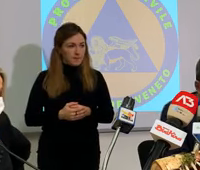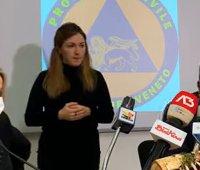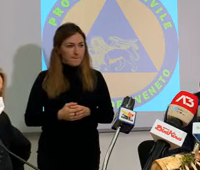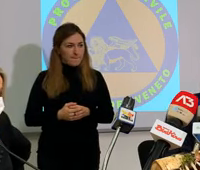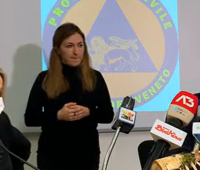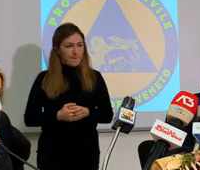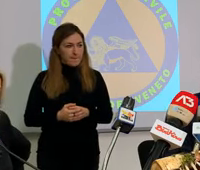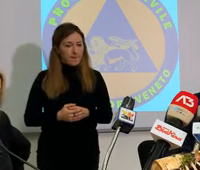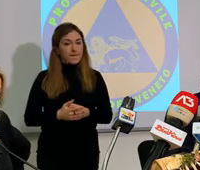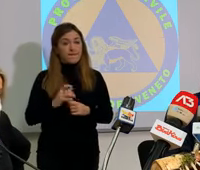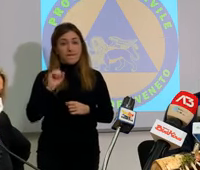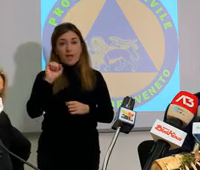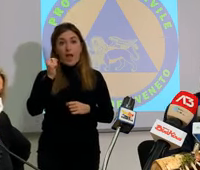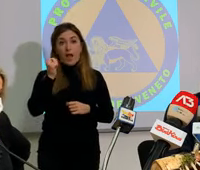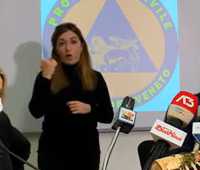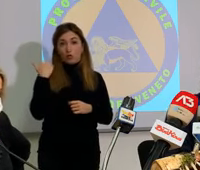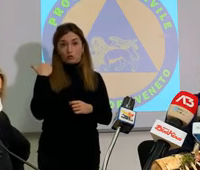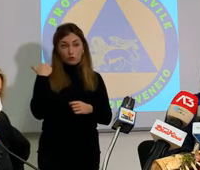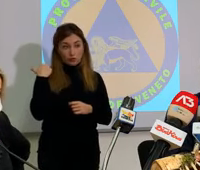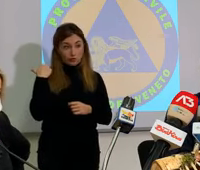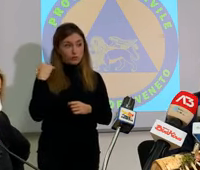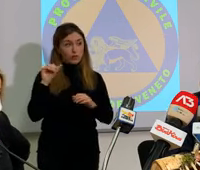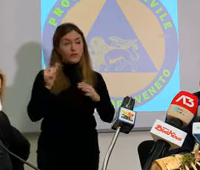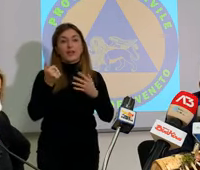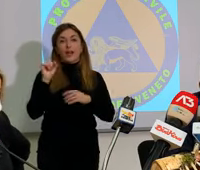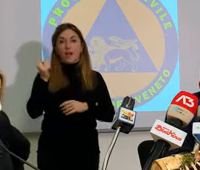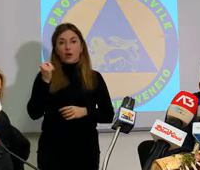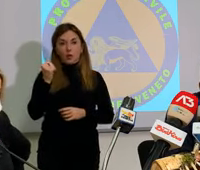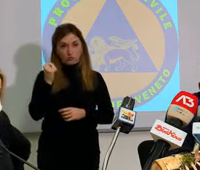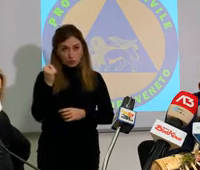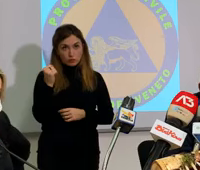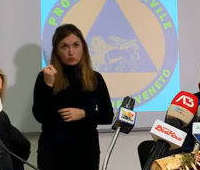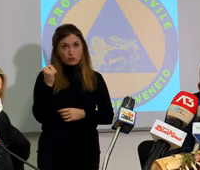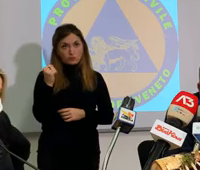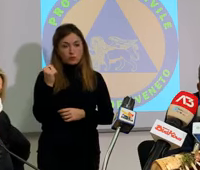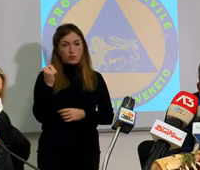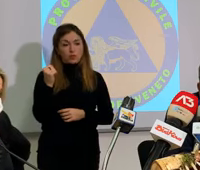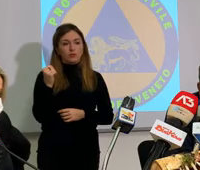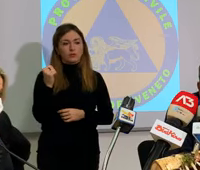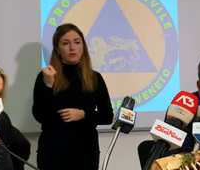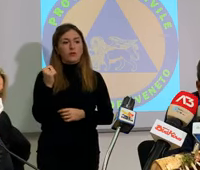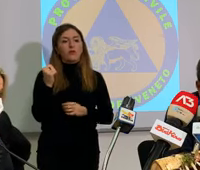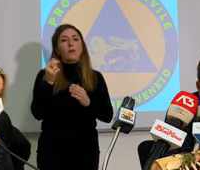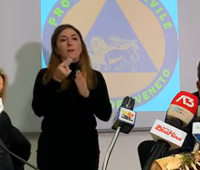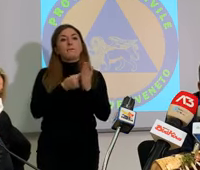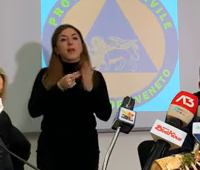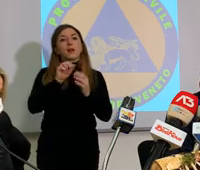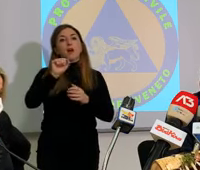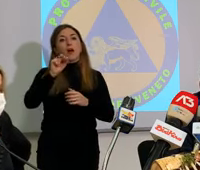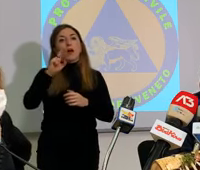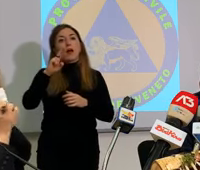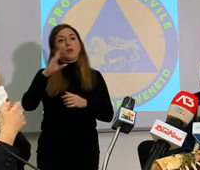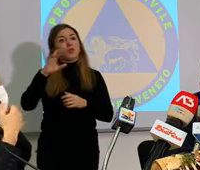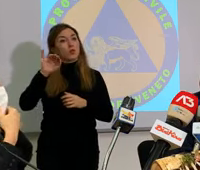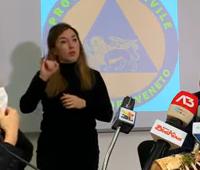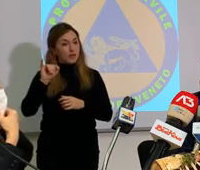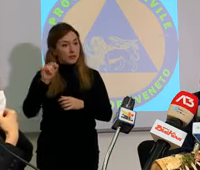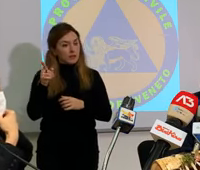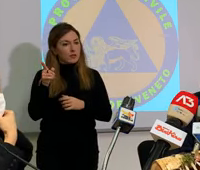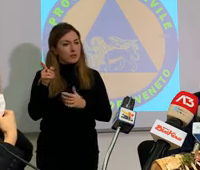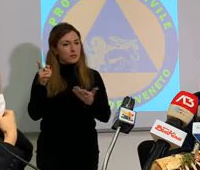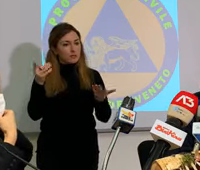ad agosto il 6 agosto considerato che il piano alcuni non avrebbe potuto trovare realizzazione in